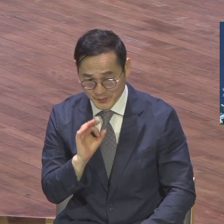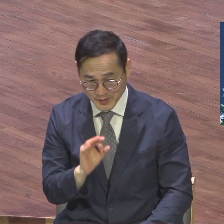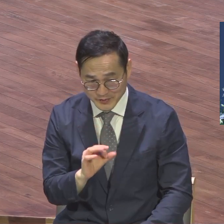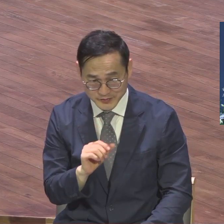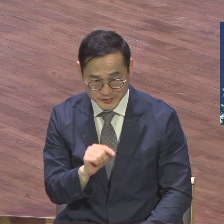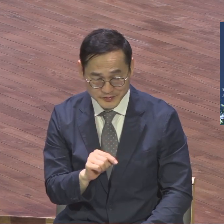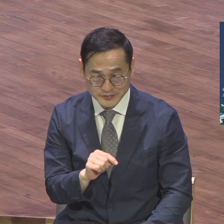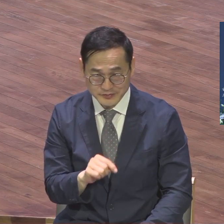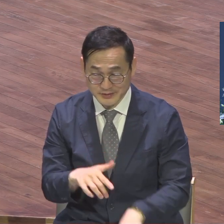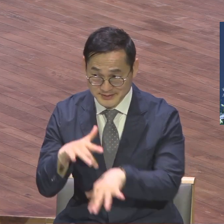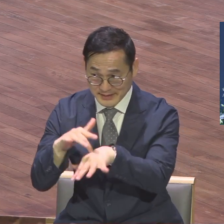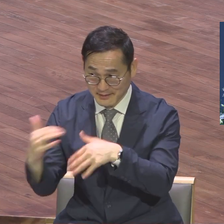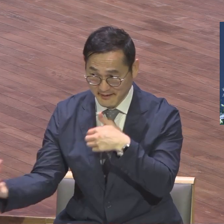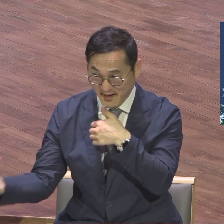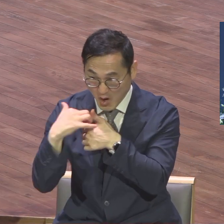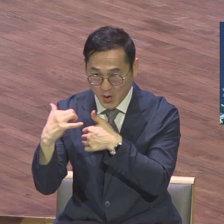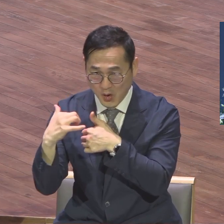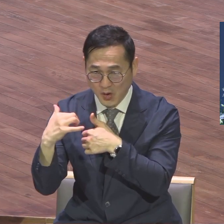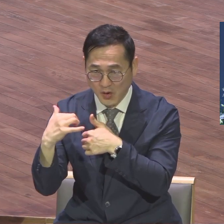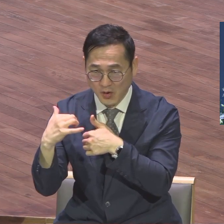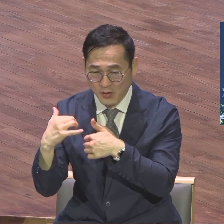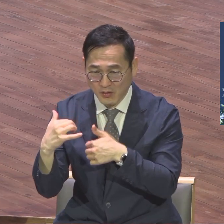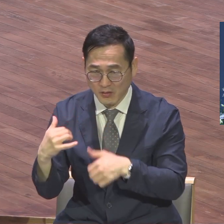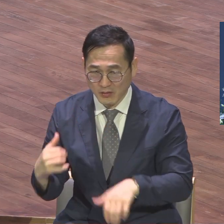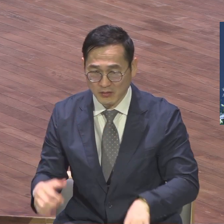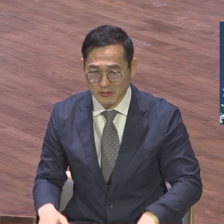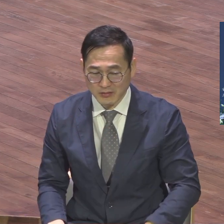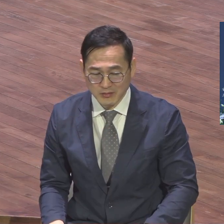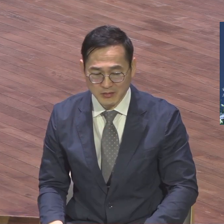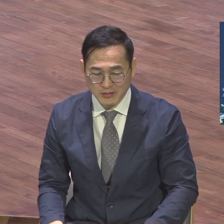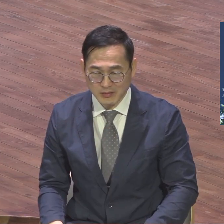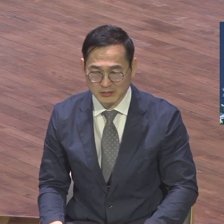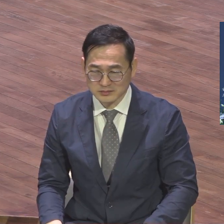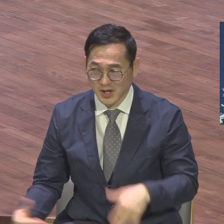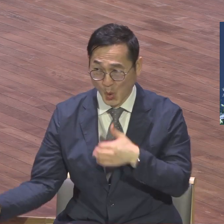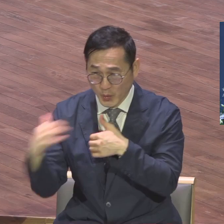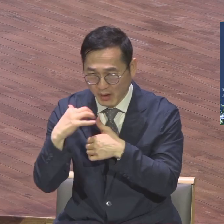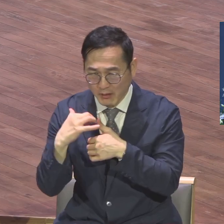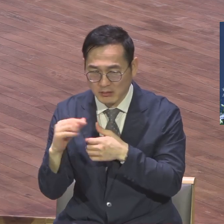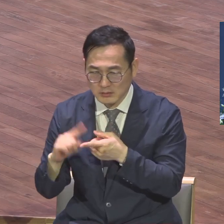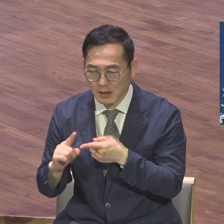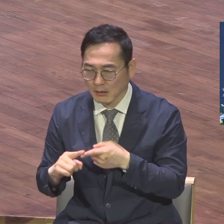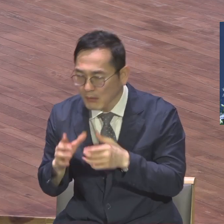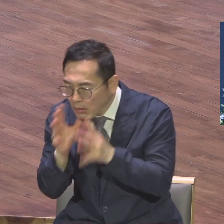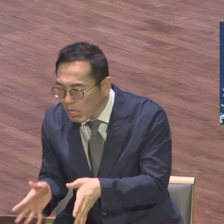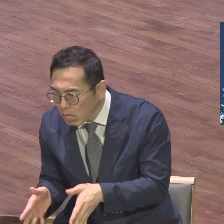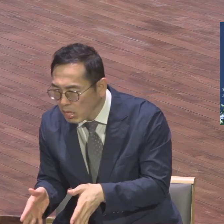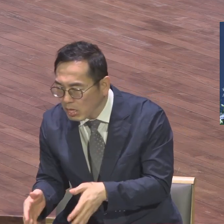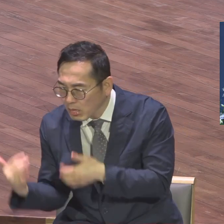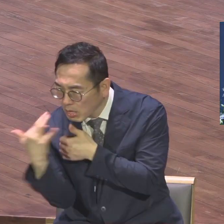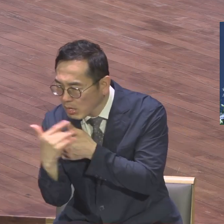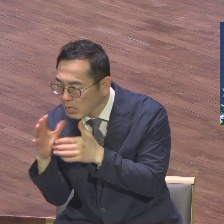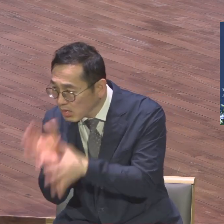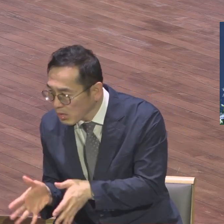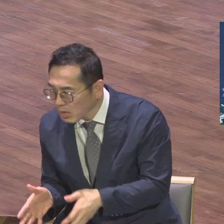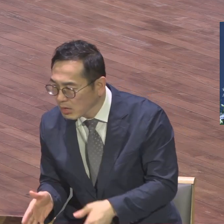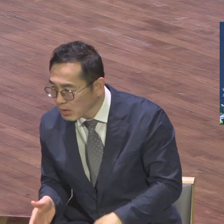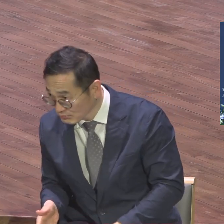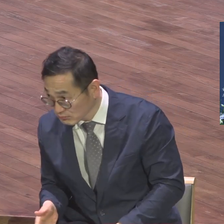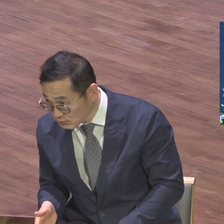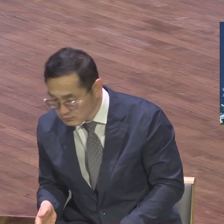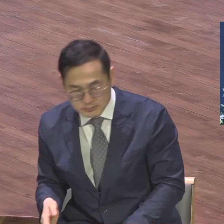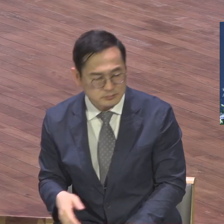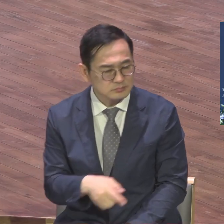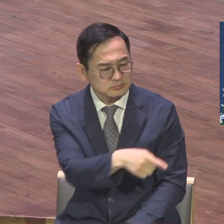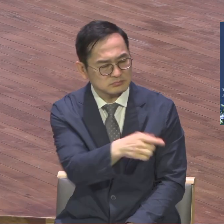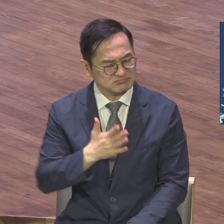사단 공격에 속아서 길거리에서 서로 누가 크냐라고 하고 쟁론하고 있는 이